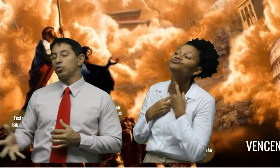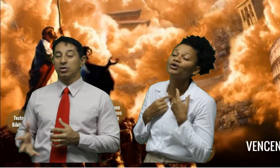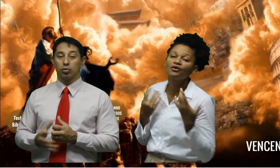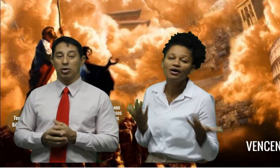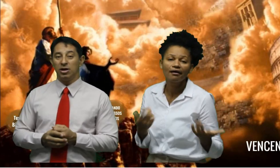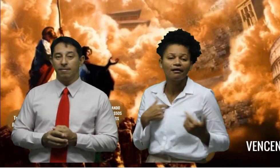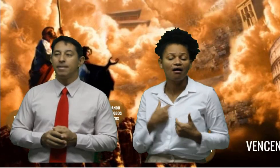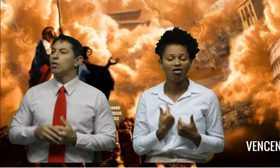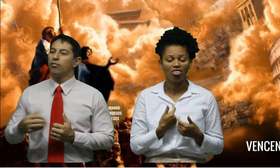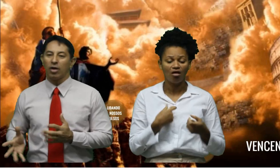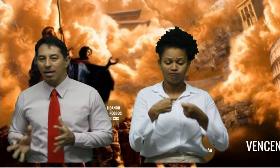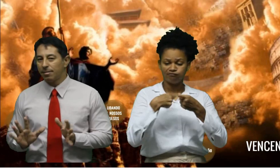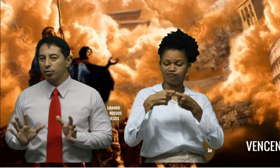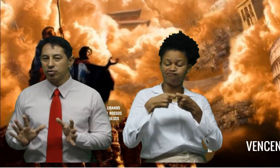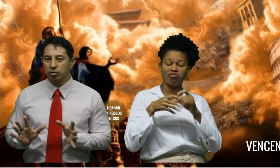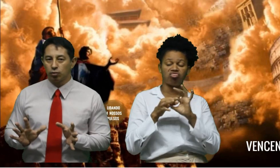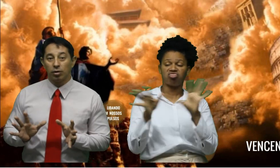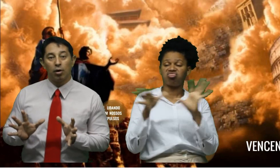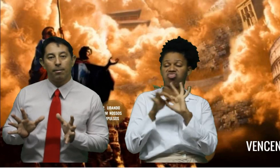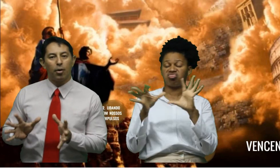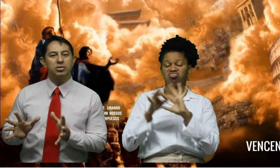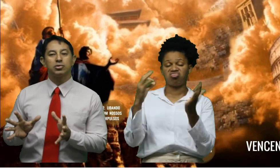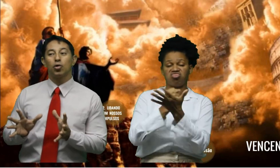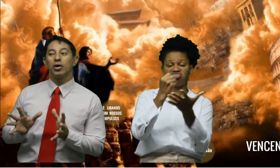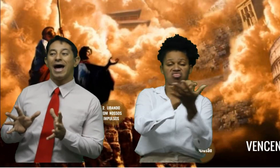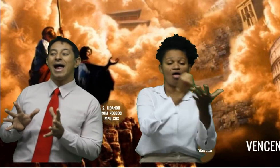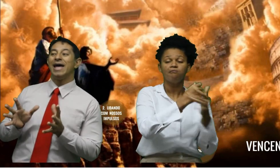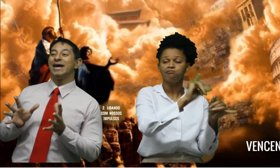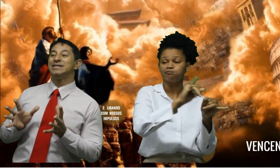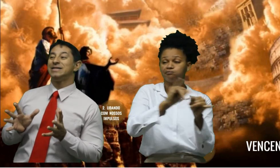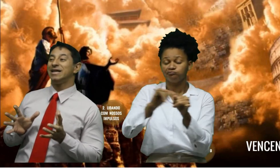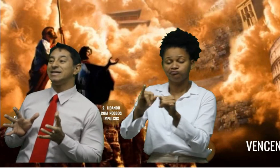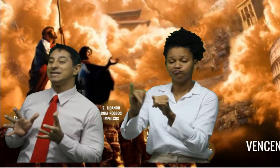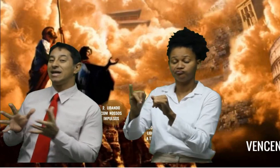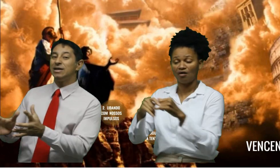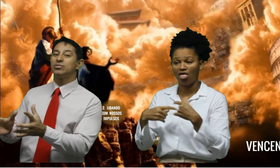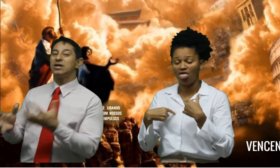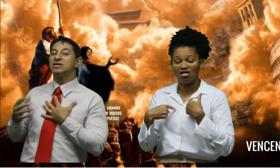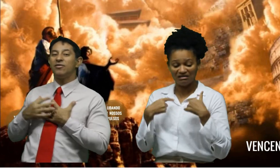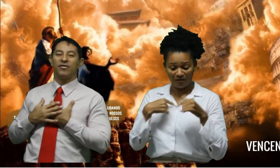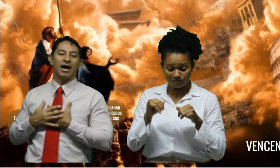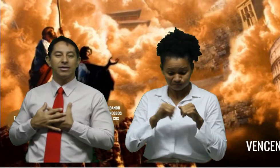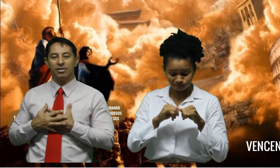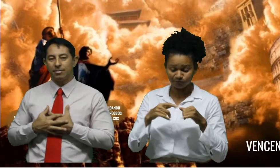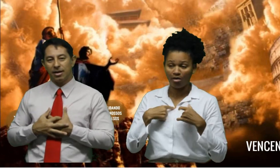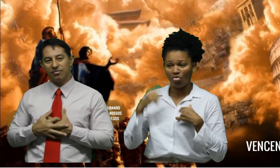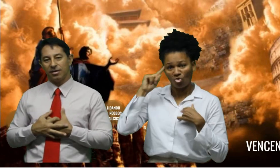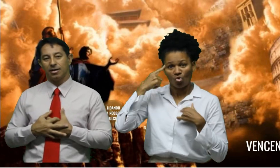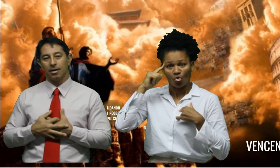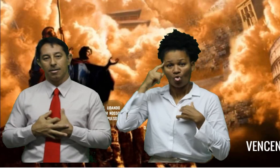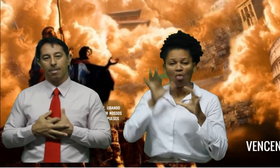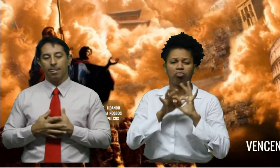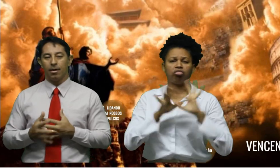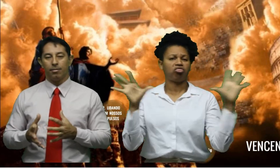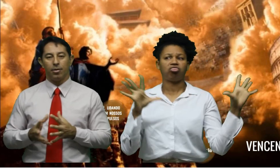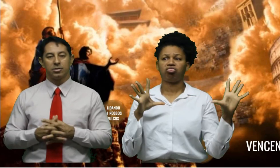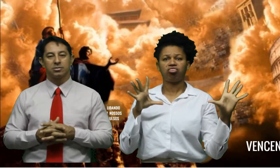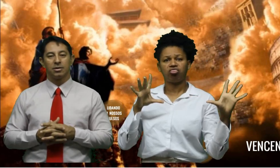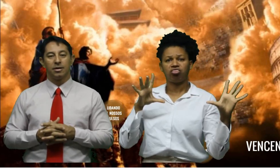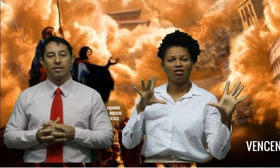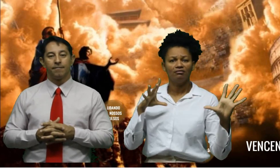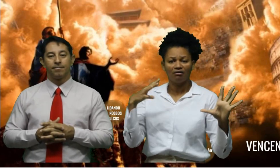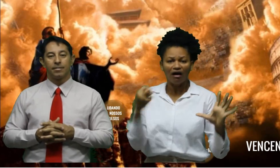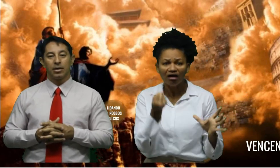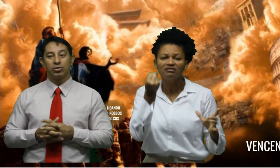me prostituir, eu vou lá e me prostituo. Não posso tornar esse desejo desenfreado na minha vida. Não